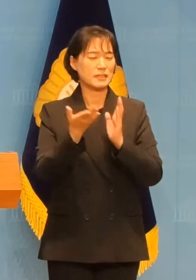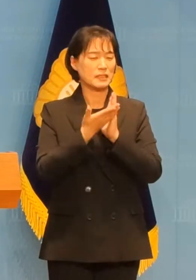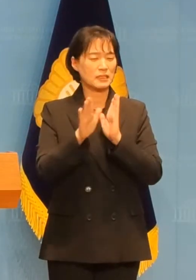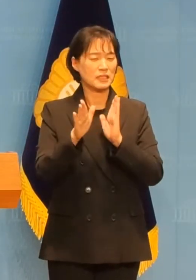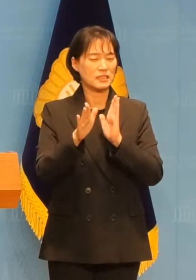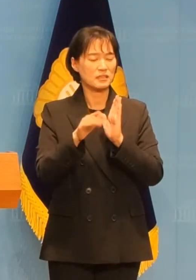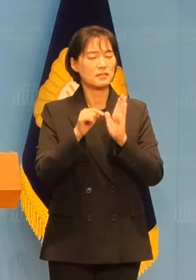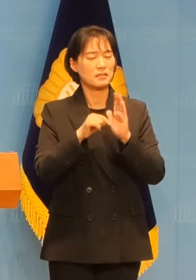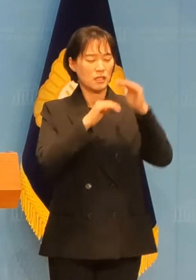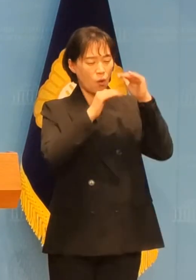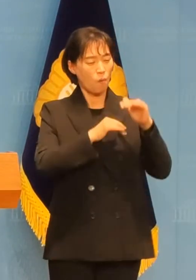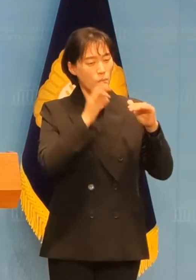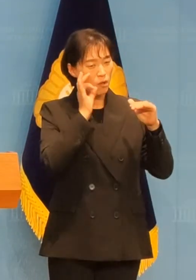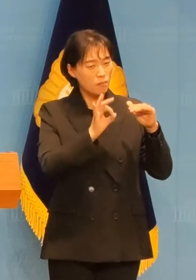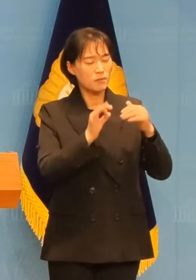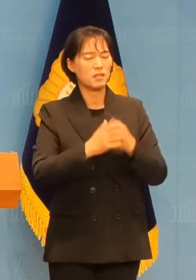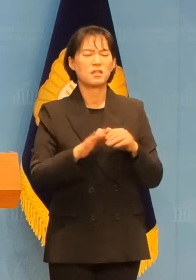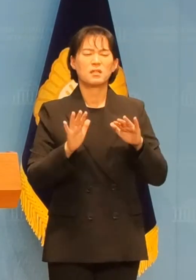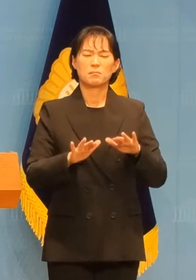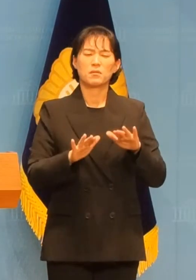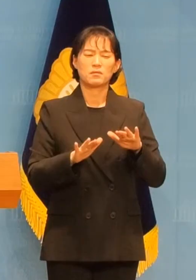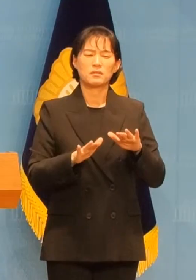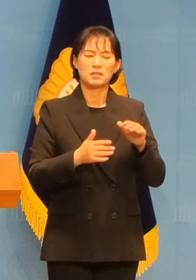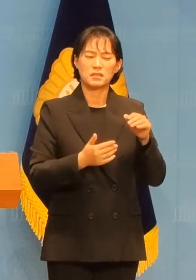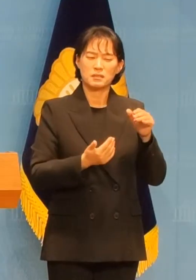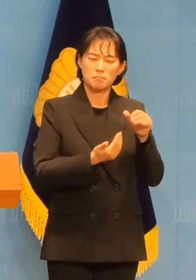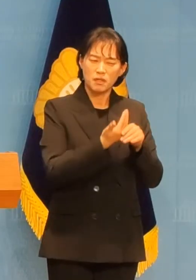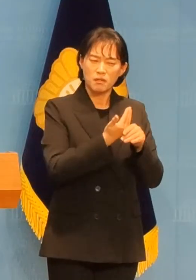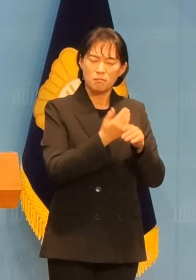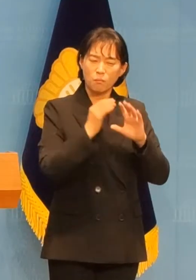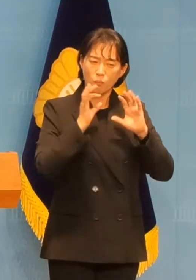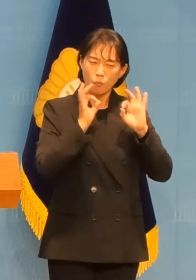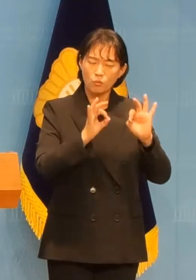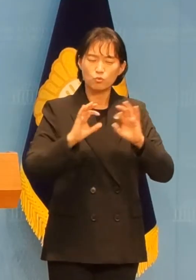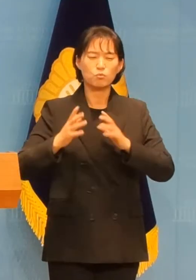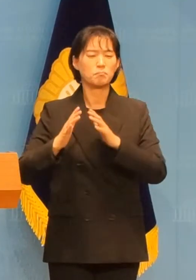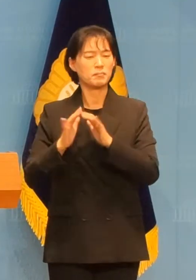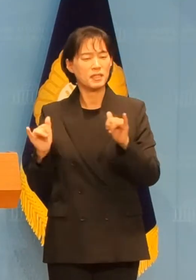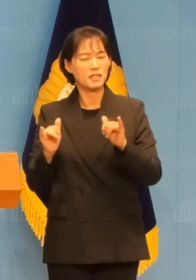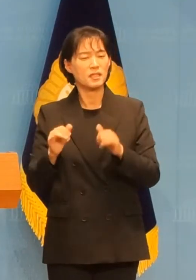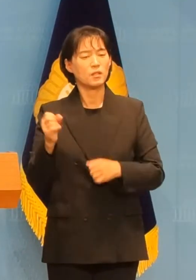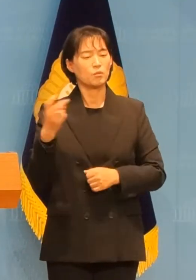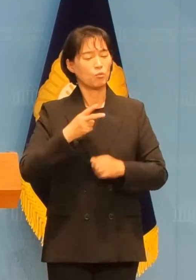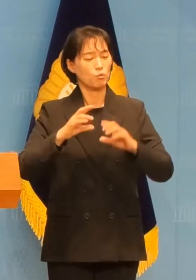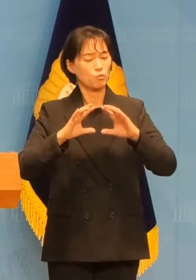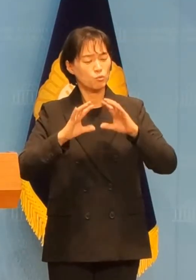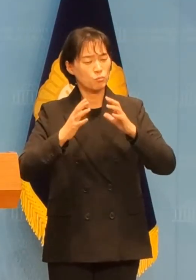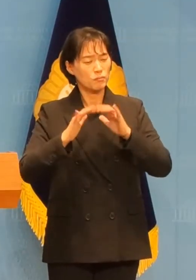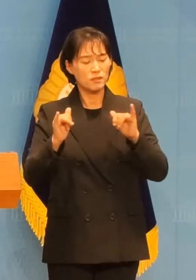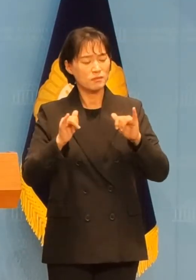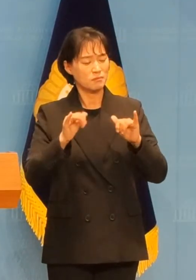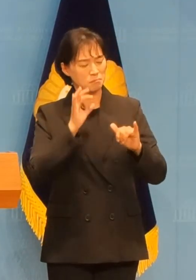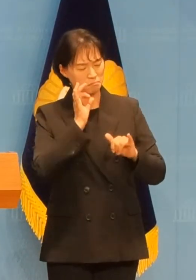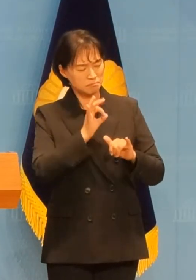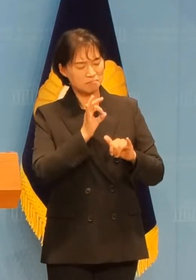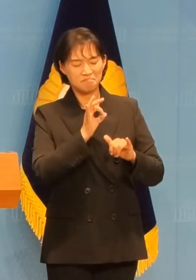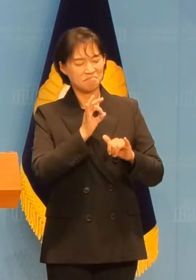여론조사만 보더라도 이번 사태를 지켜보는 국민은 그리고 국민의 시선은 결코 가볍지